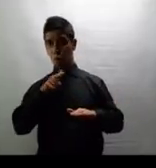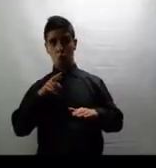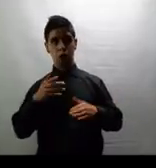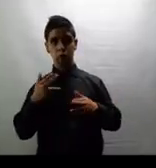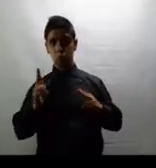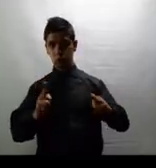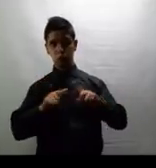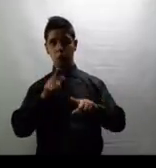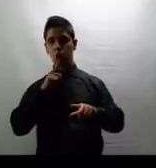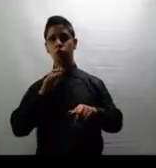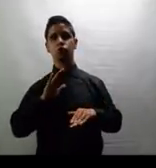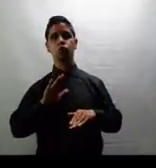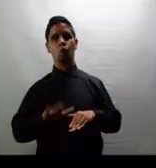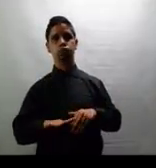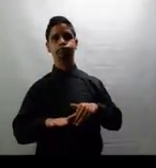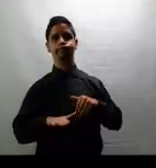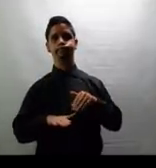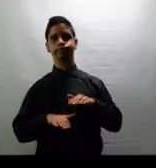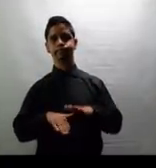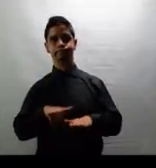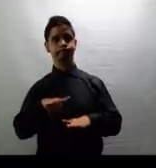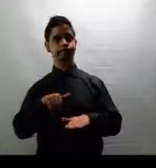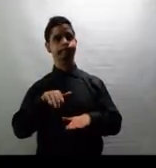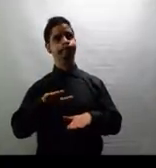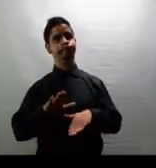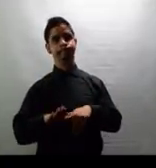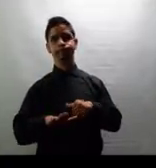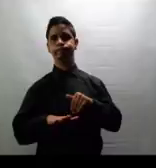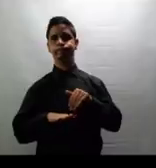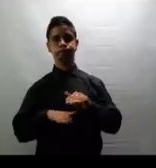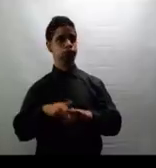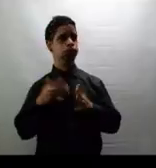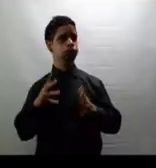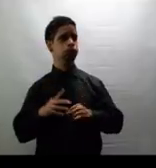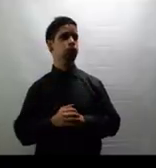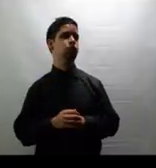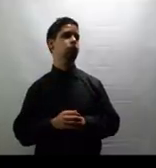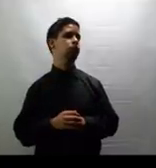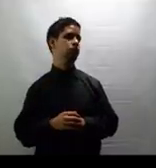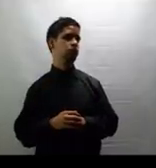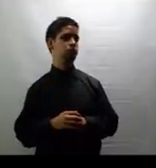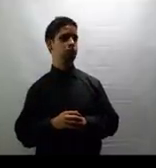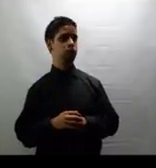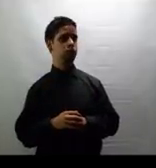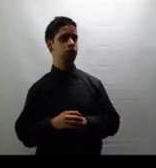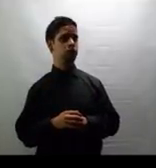con calma he dicho la planificación también ayuda